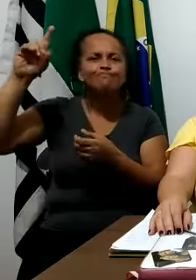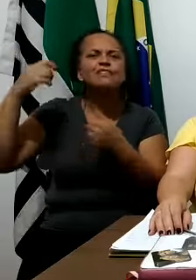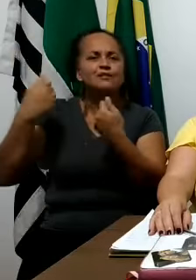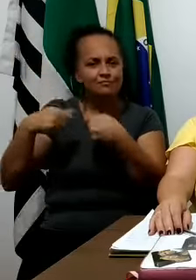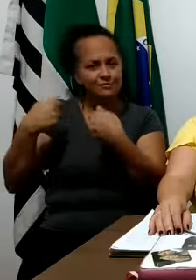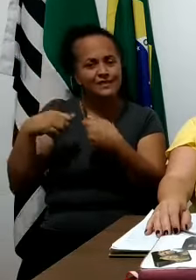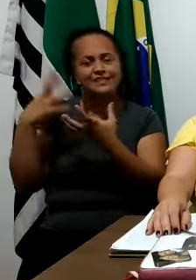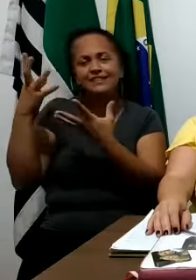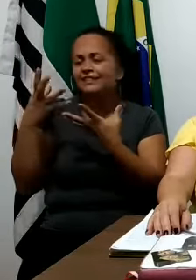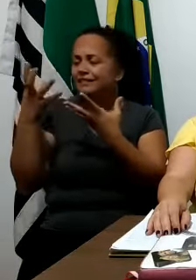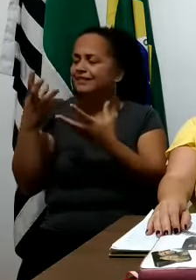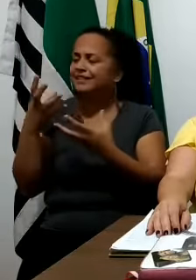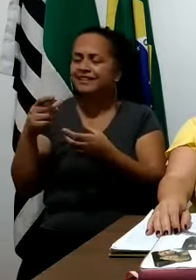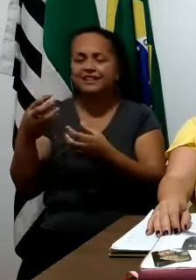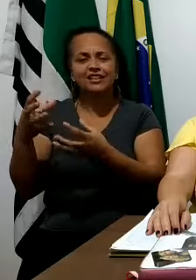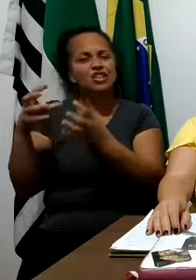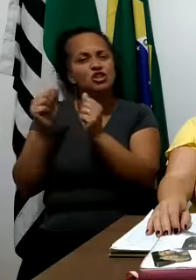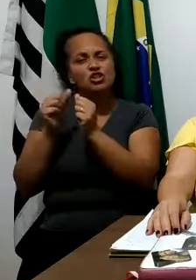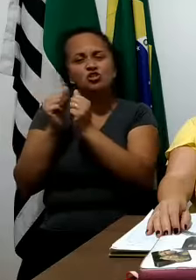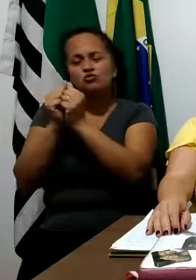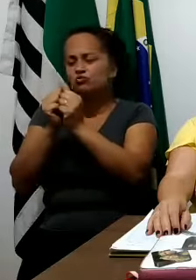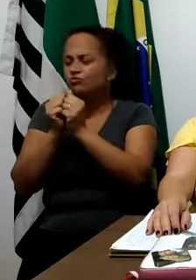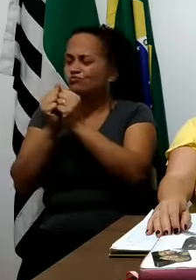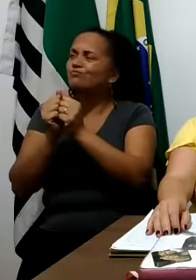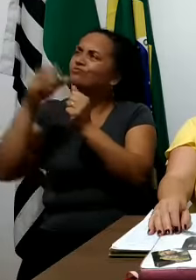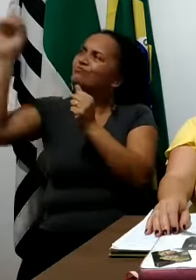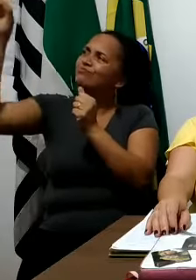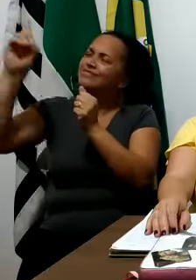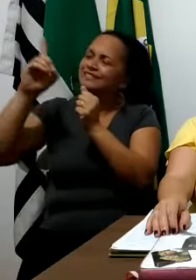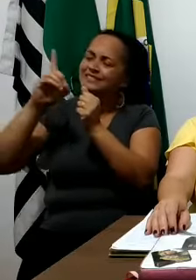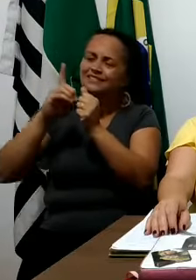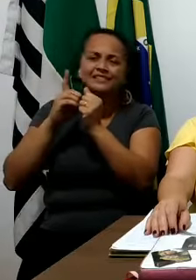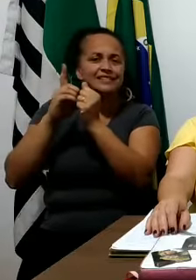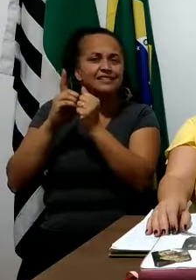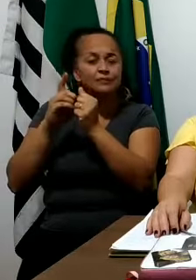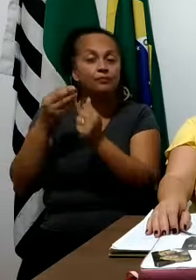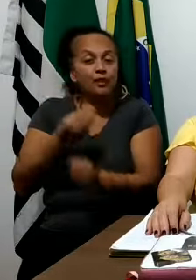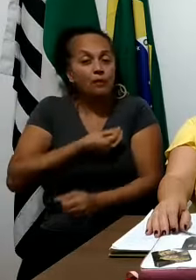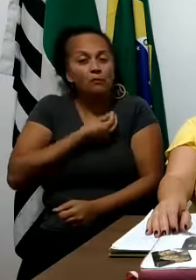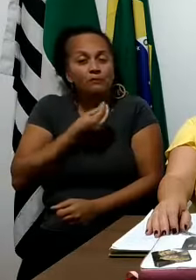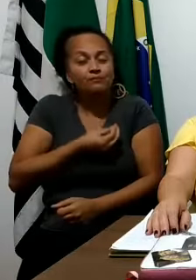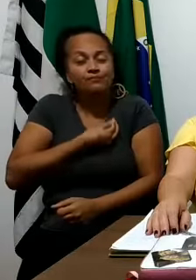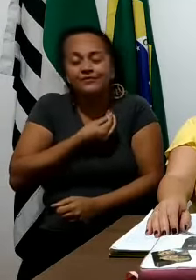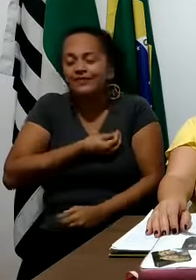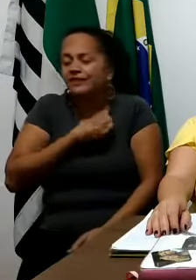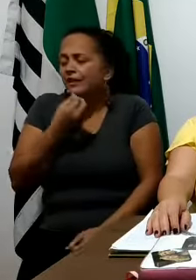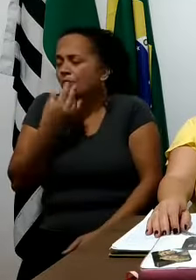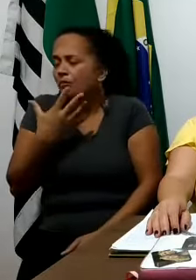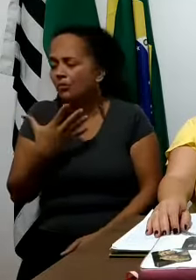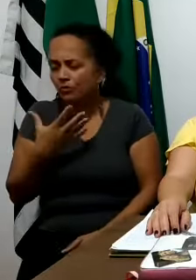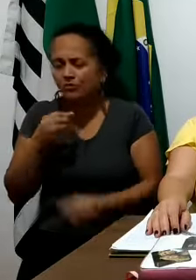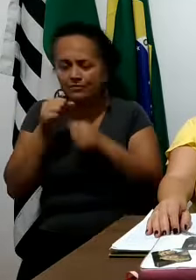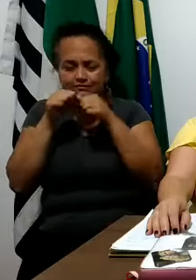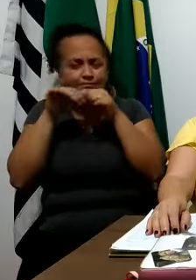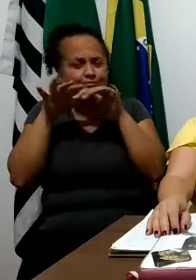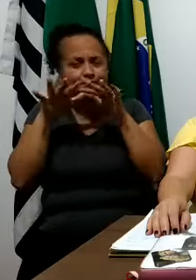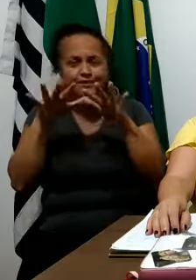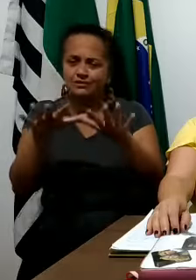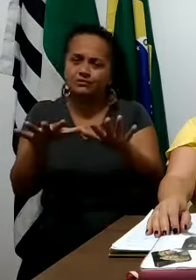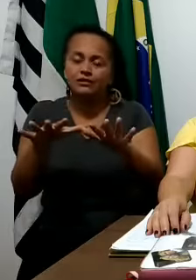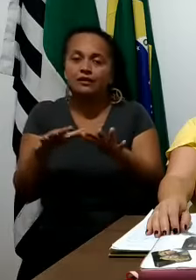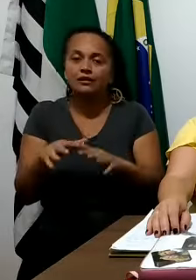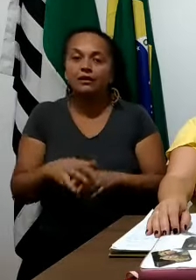ter uma vida frutífera que nem José teve, né? Foi uma vida que foi tão abençoada, lógico, o começo